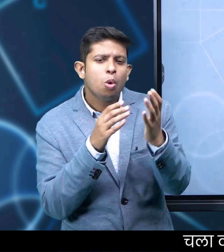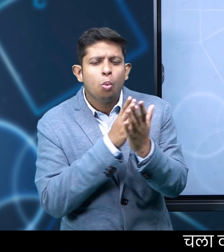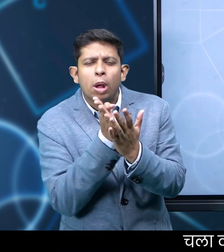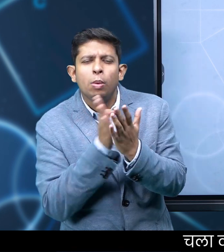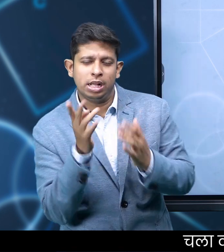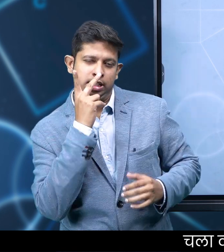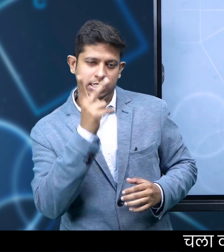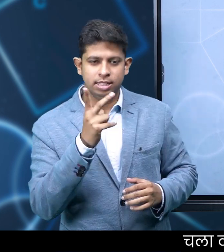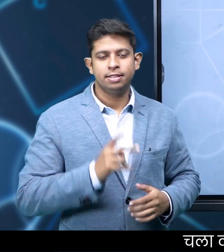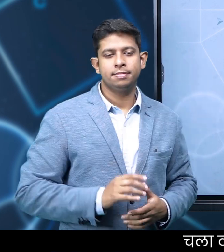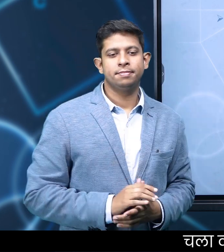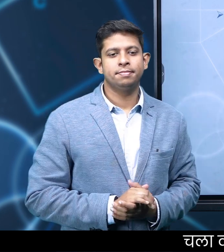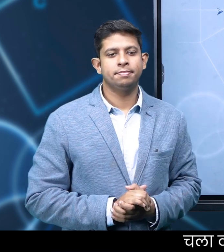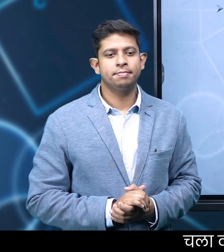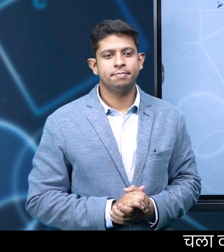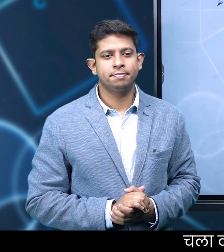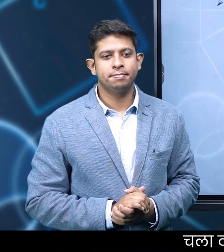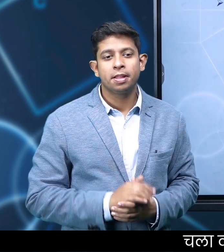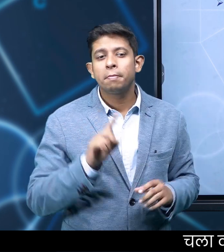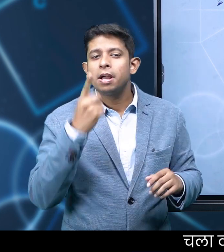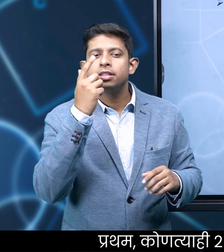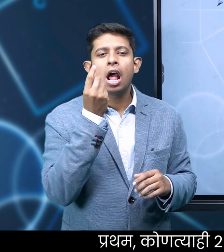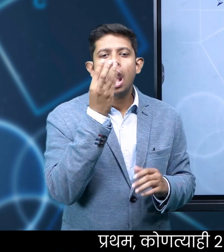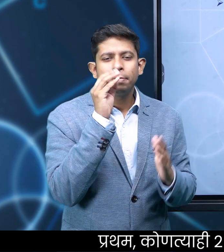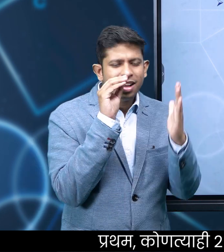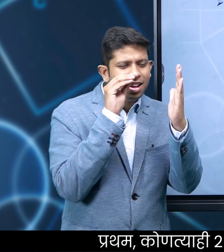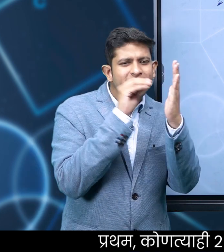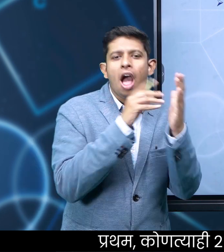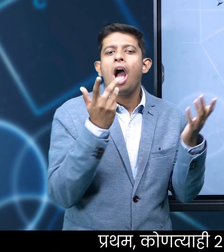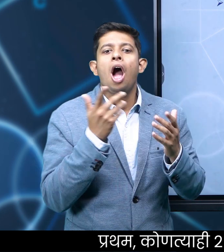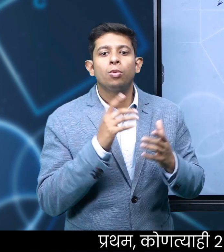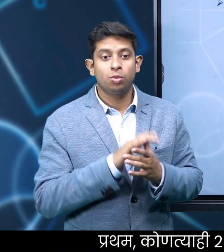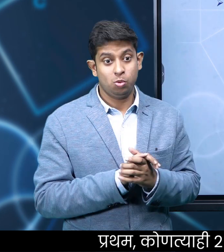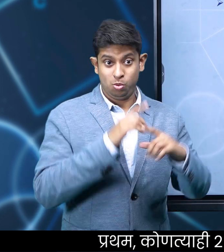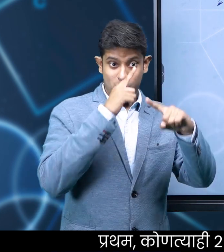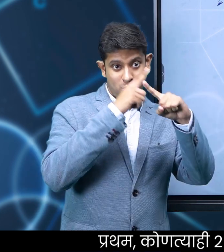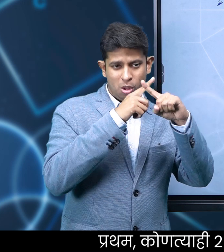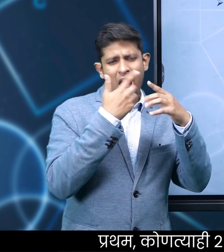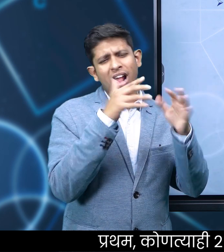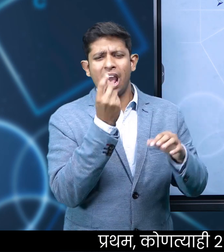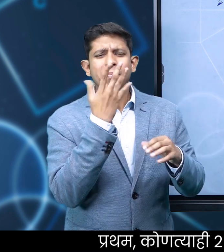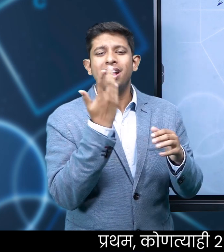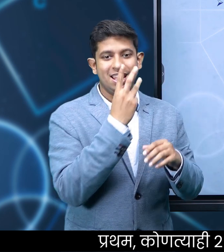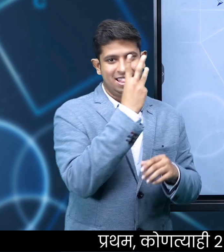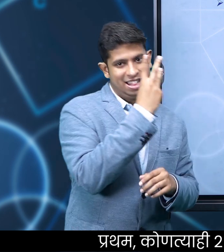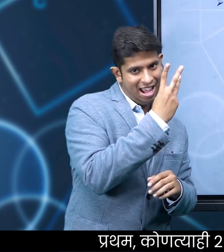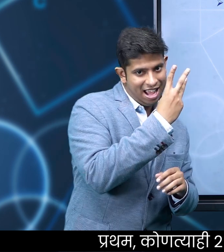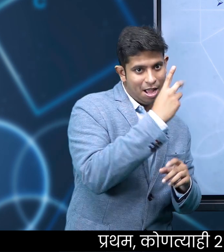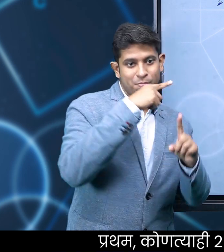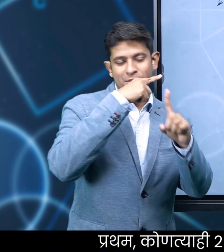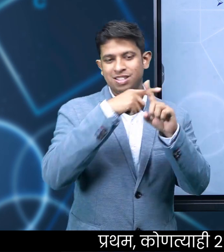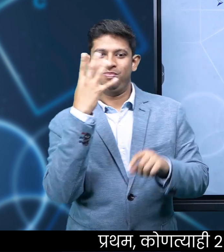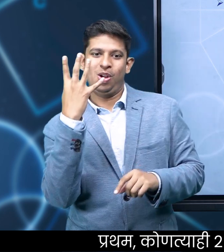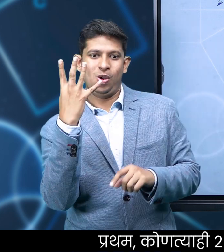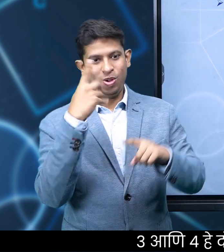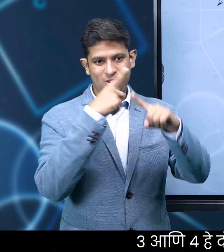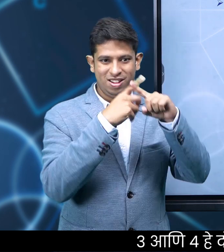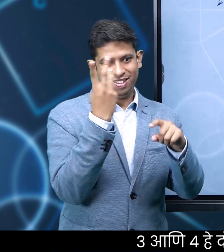चला व्हेन आकृती पद्धत पाहूया. प्रथम कोणत्याही 2 संख्यांच्या गुणाकारांना चिन्हांकित करा. 3